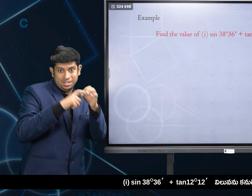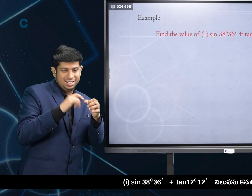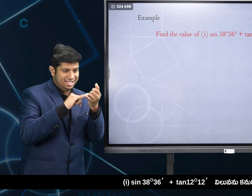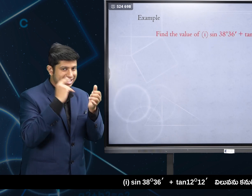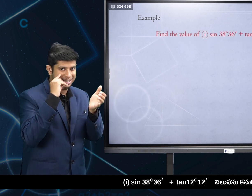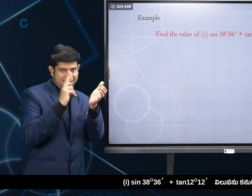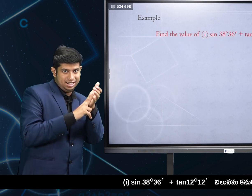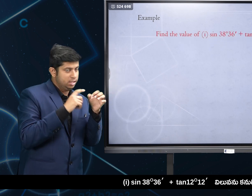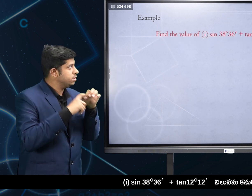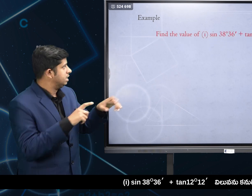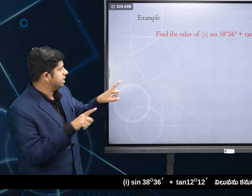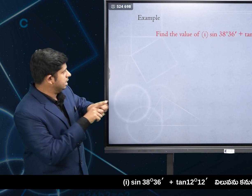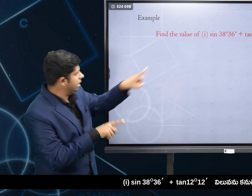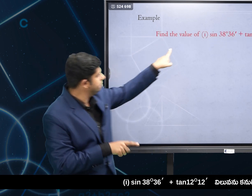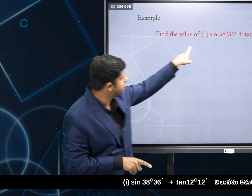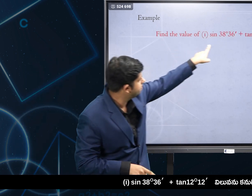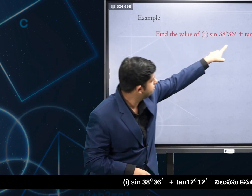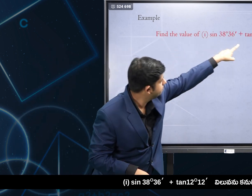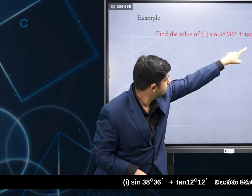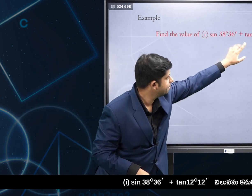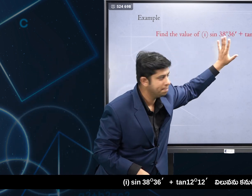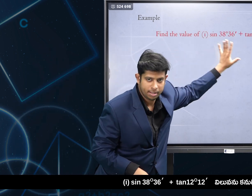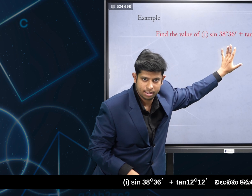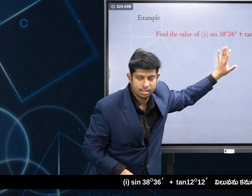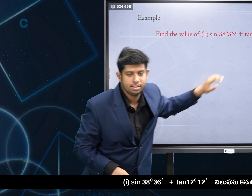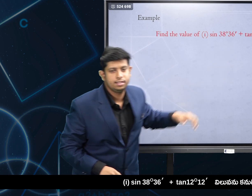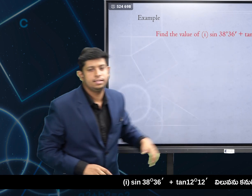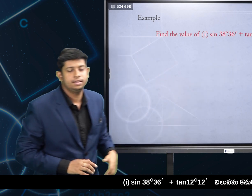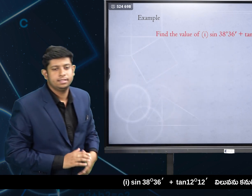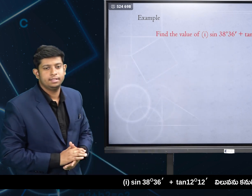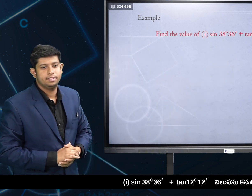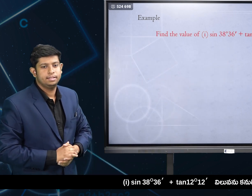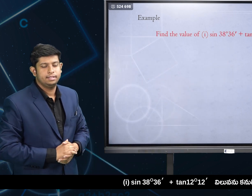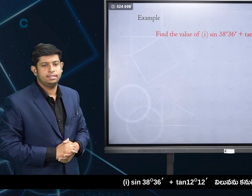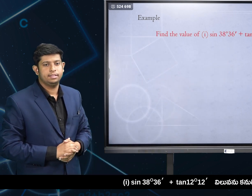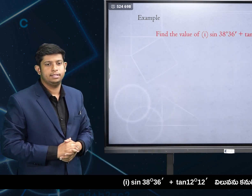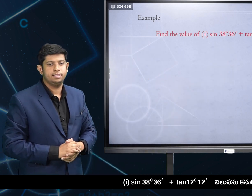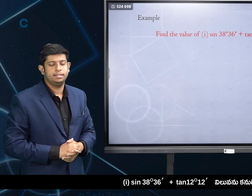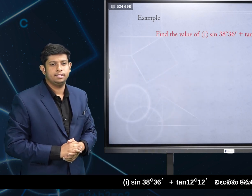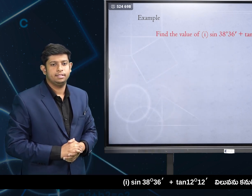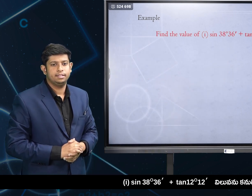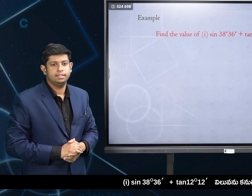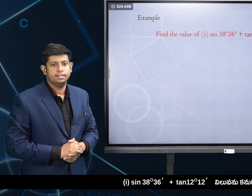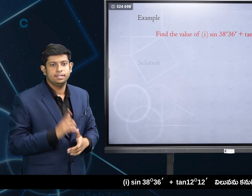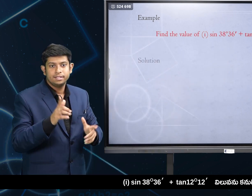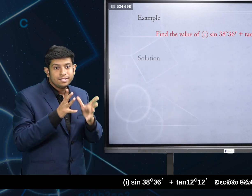1 సైన్ 38 డిగ్రీలు 36 నిమిషాలు ప్లస్ టాన్ 12 డిగ్రీలు 12 నిమిషాలు